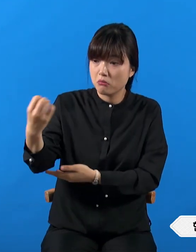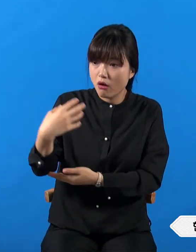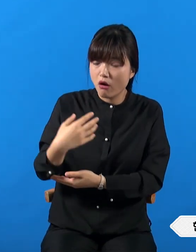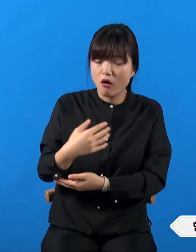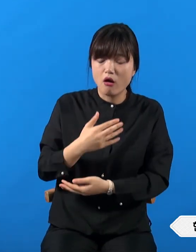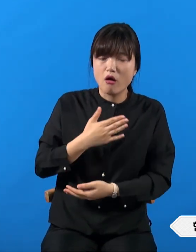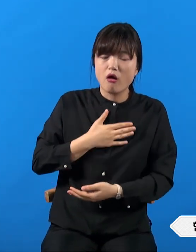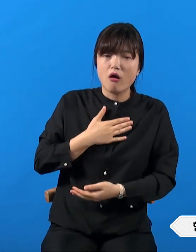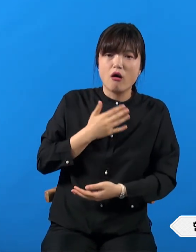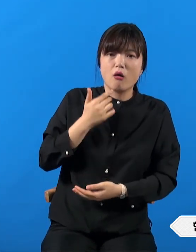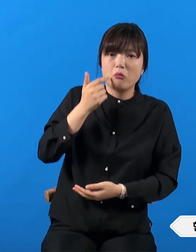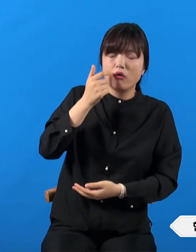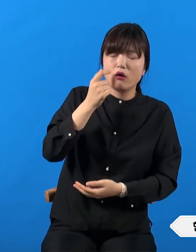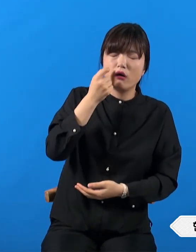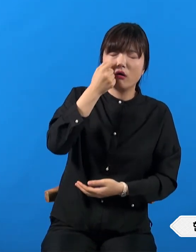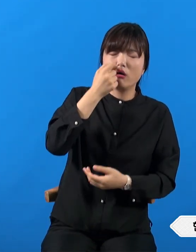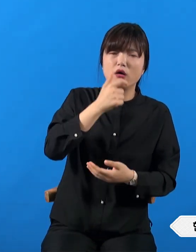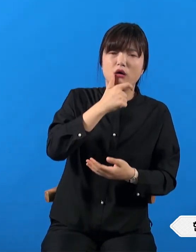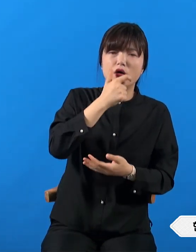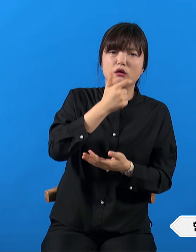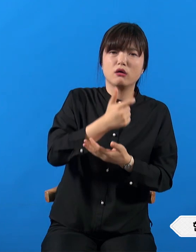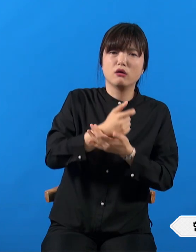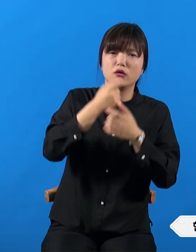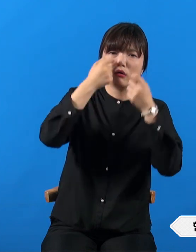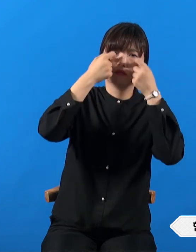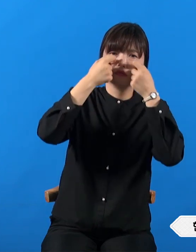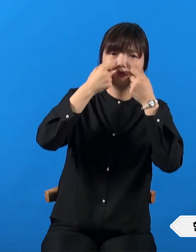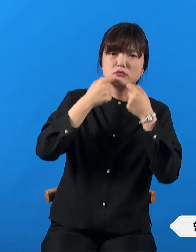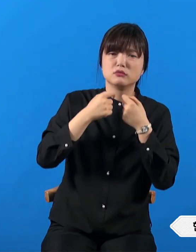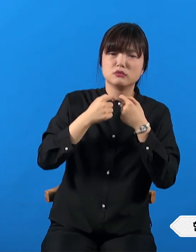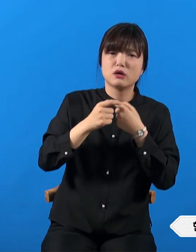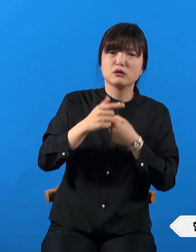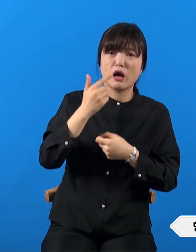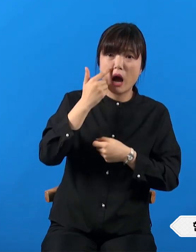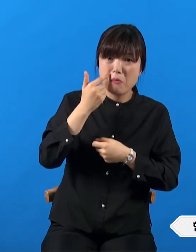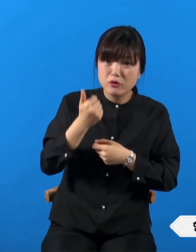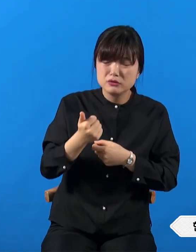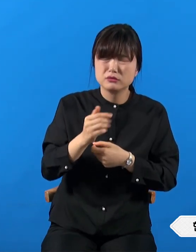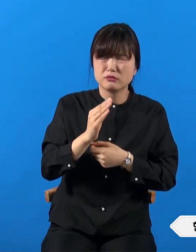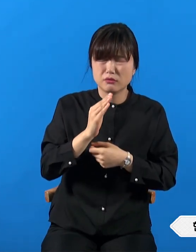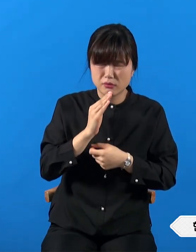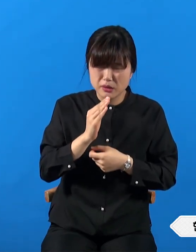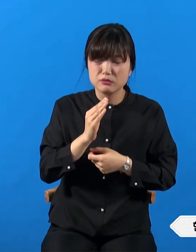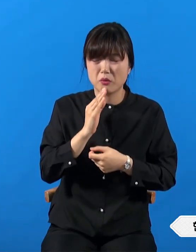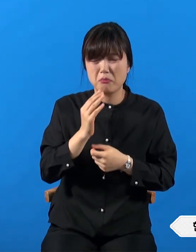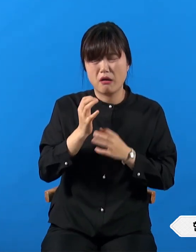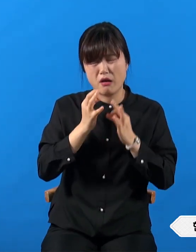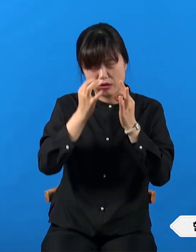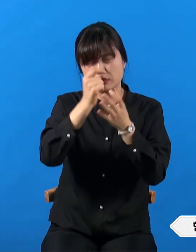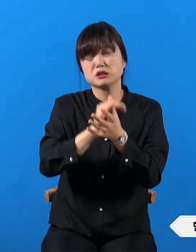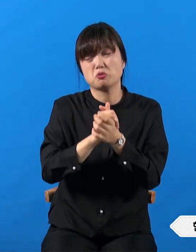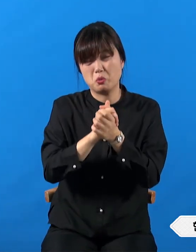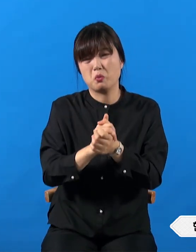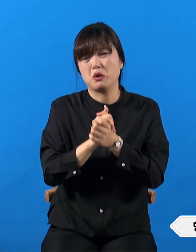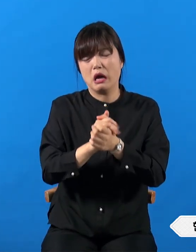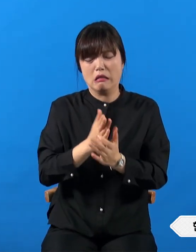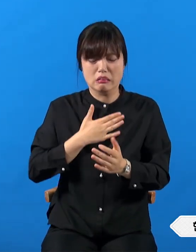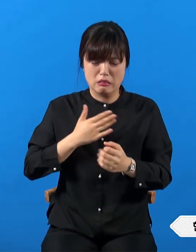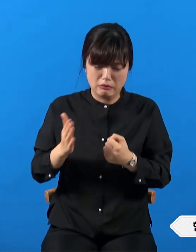식사를 하다 말고 제가 눈물이 났습니다. 그 아버지는 얼마나 간절히 기도했을까?